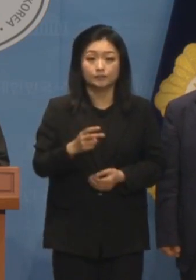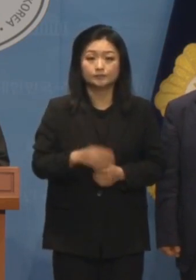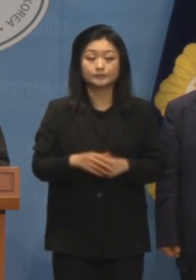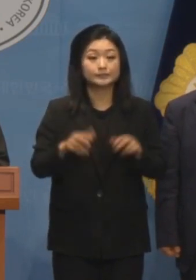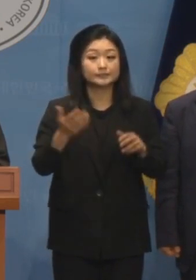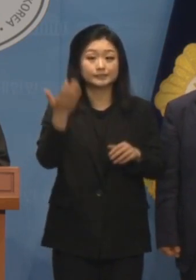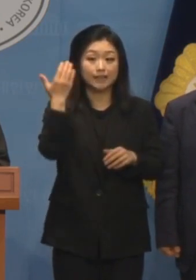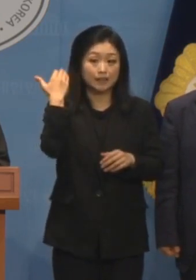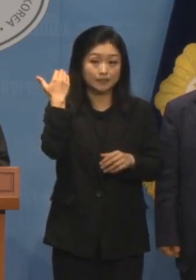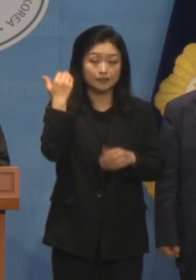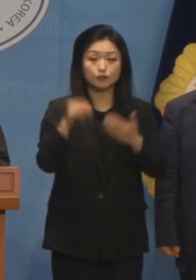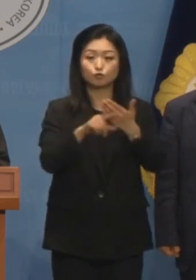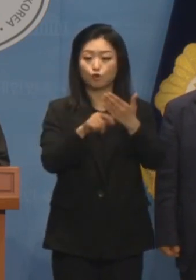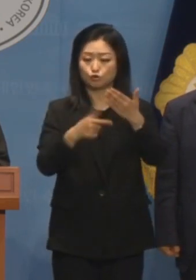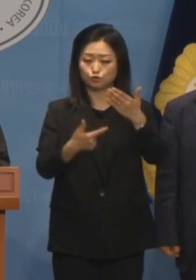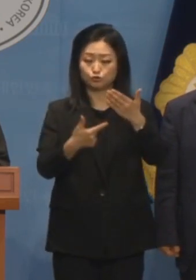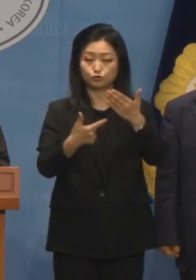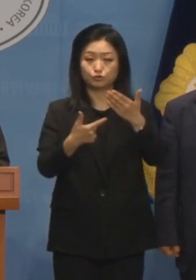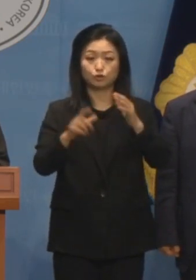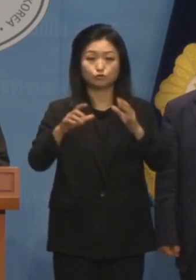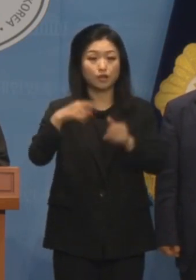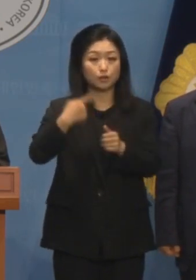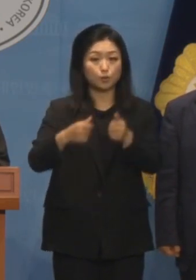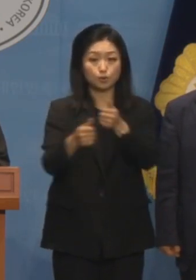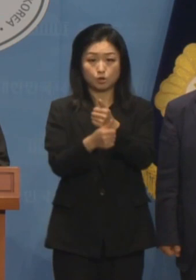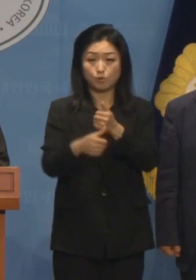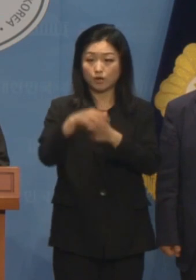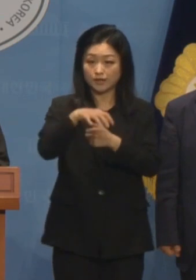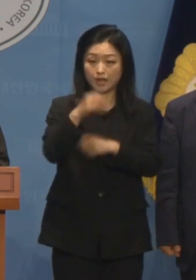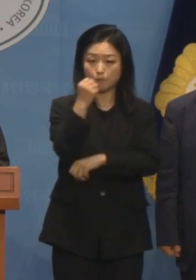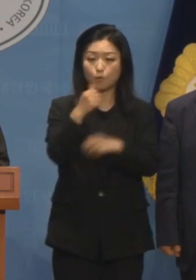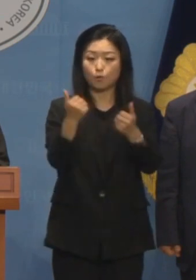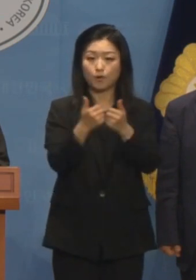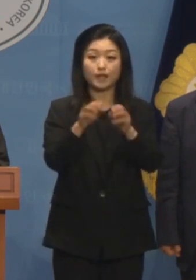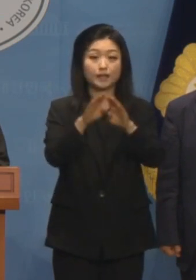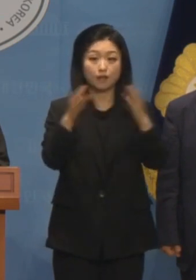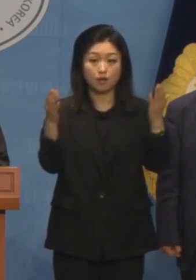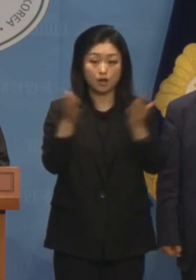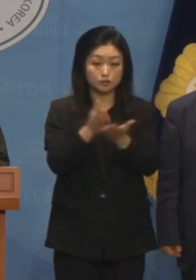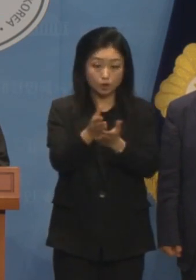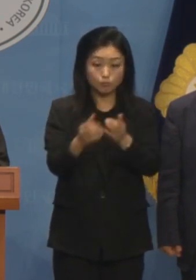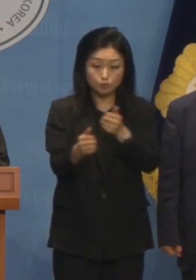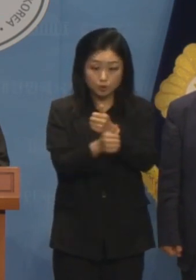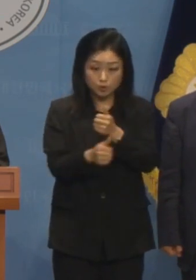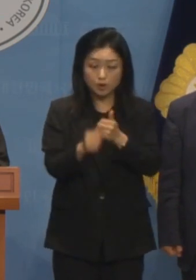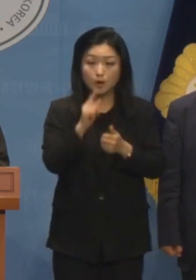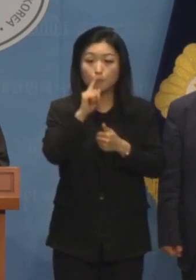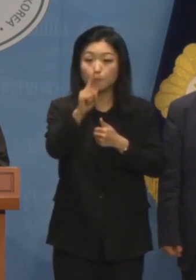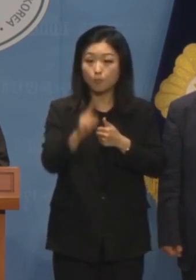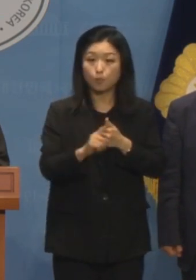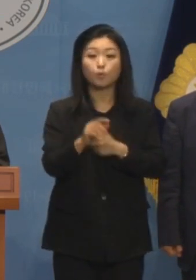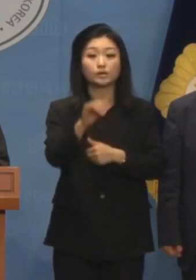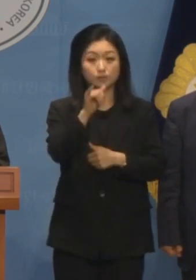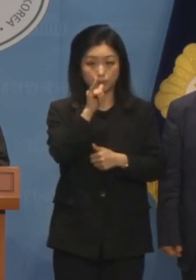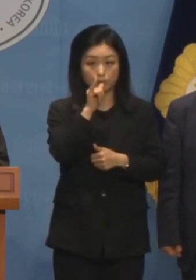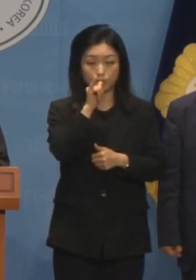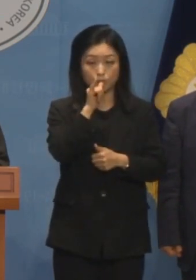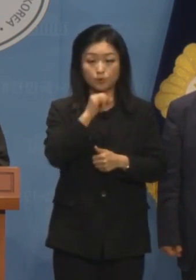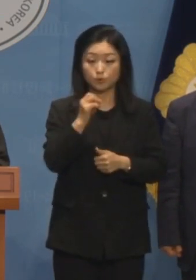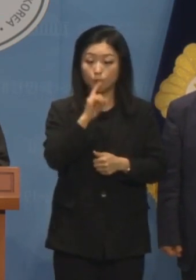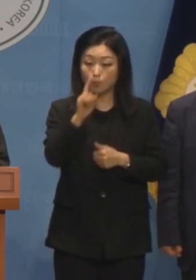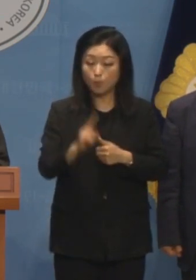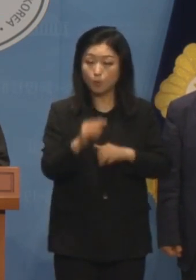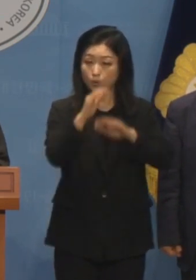불구하고 지난 9월 6일 국가교육위원회 본회의에 전문위원회의 중간 보고가 이루어졌고 보고